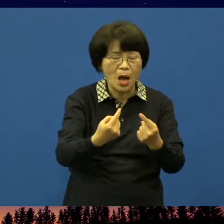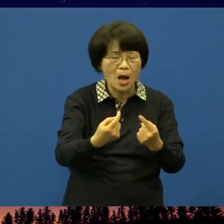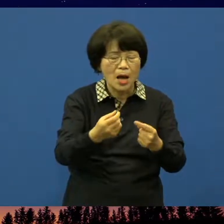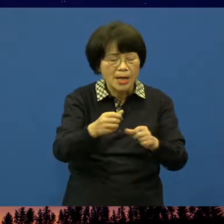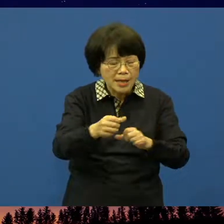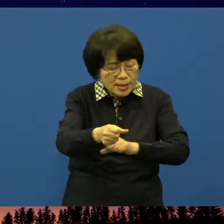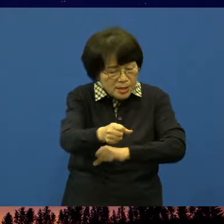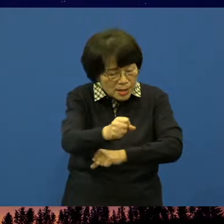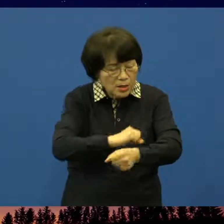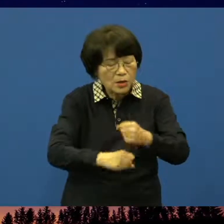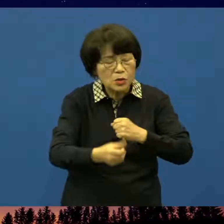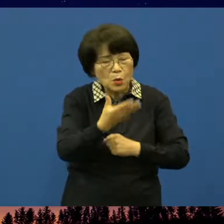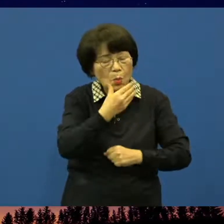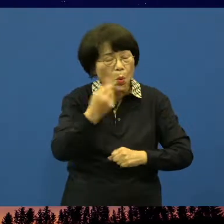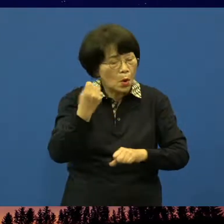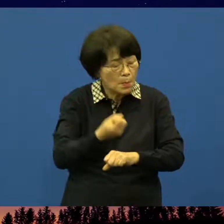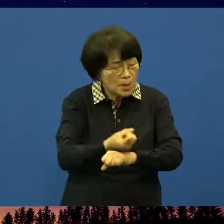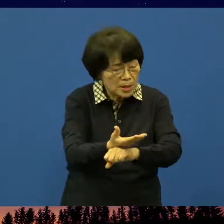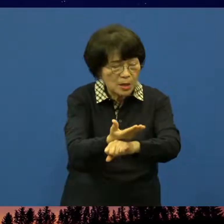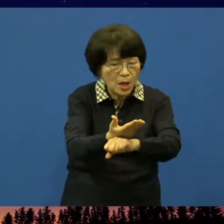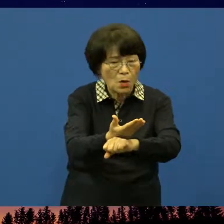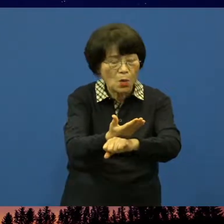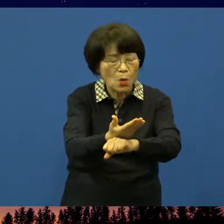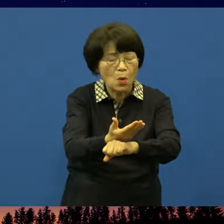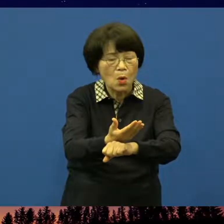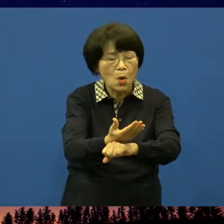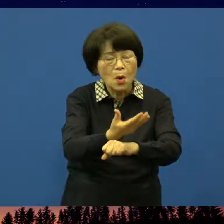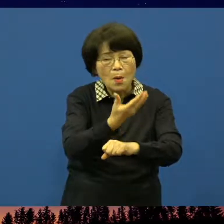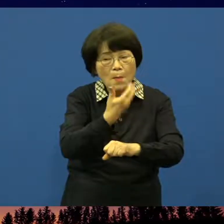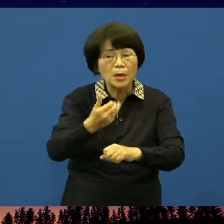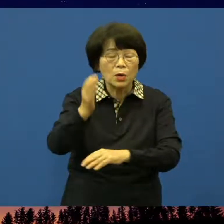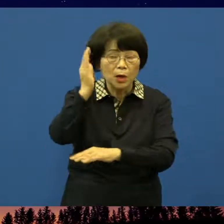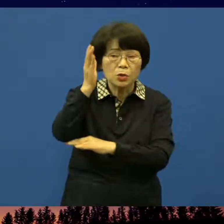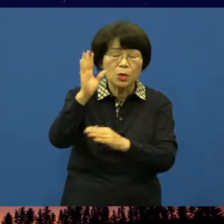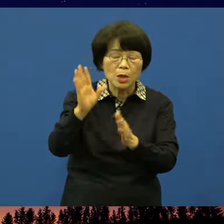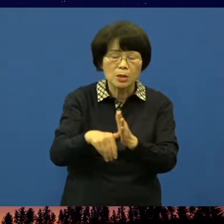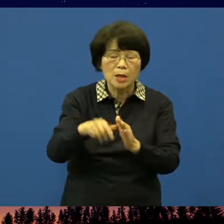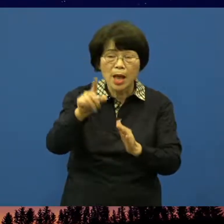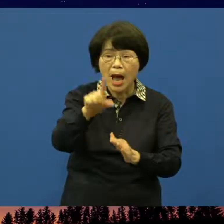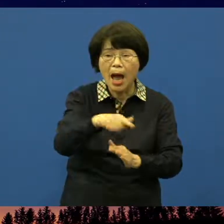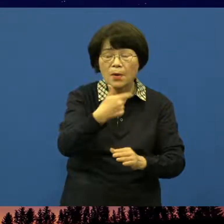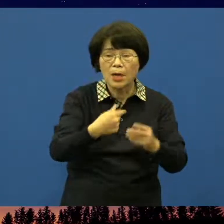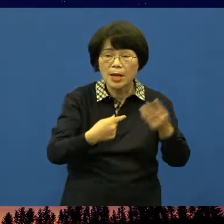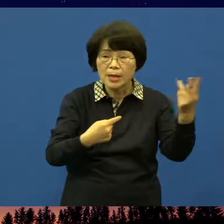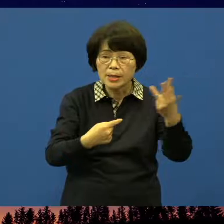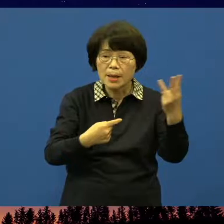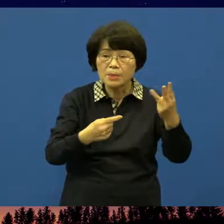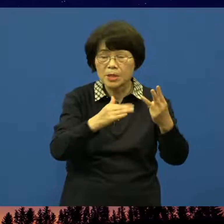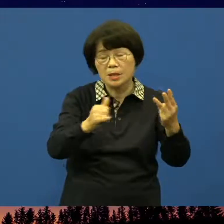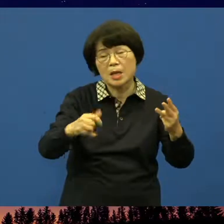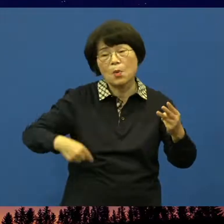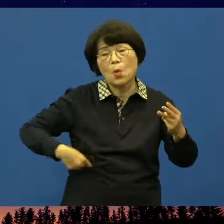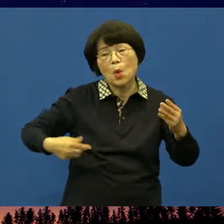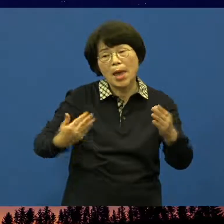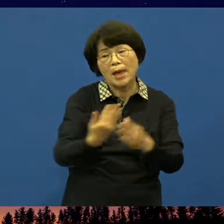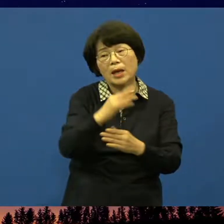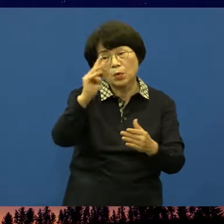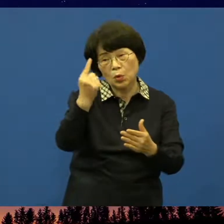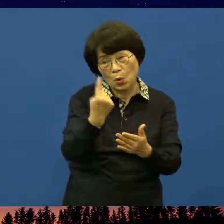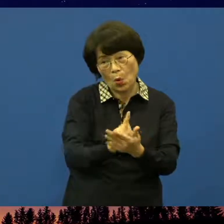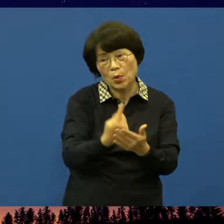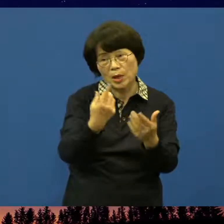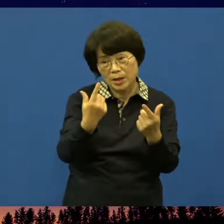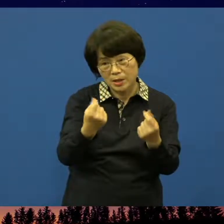전합니다. 사도행전 2장에 베드로의 설교에 하루에 3,000명이 돌아오는 역사가 일어났죠. 이 다혈질이 성령의 충만을